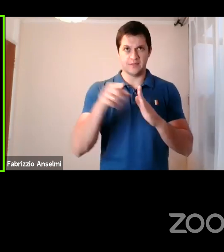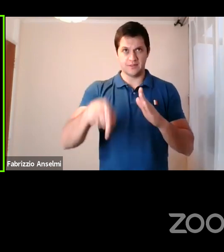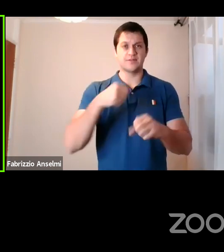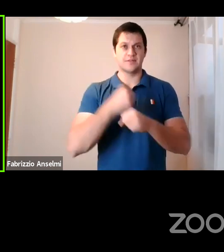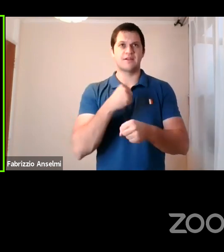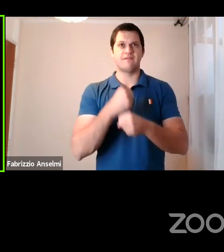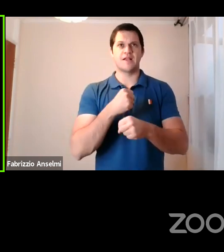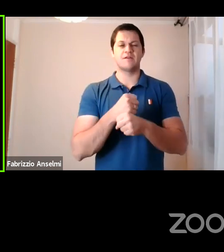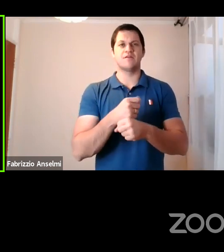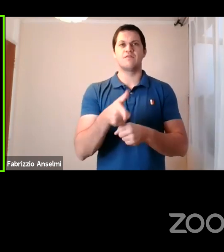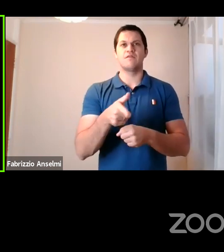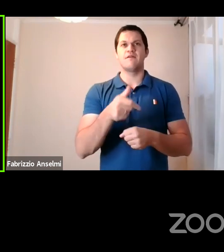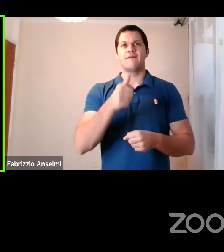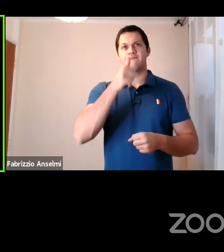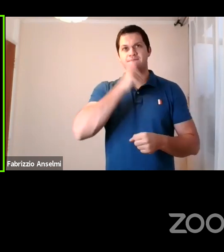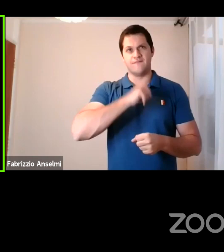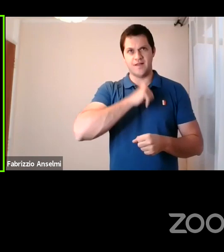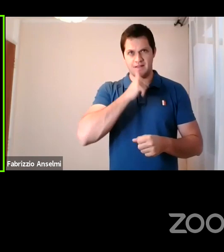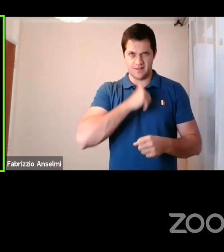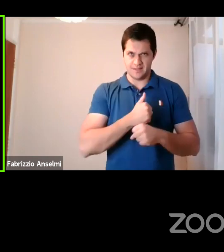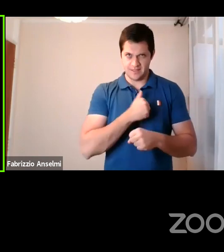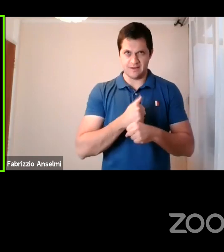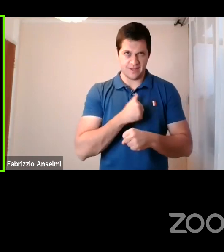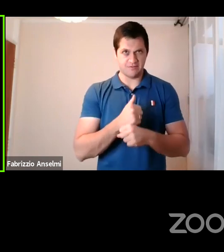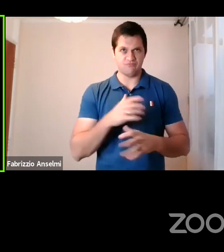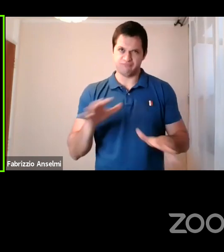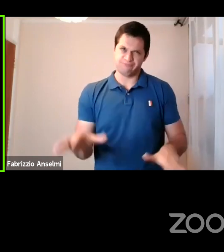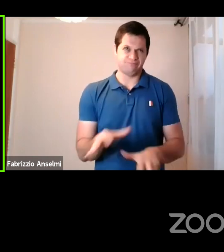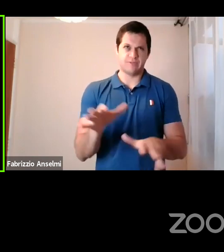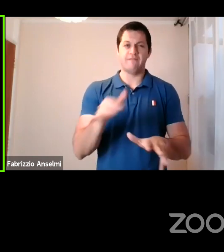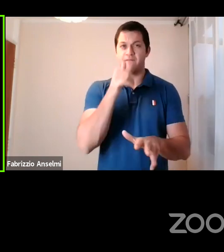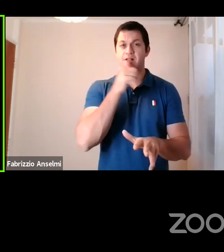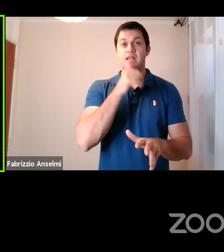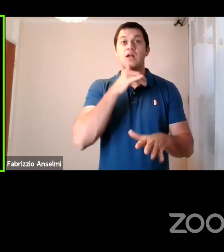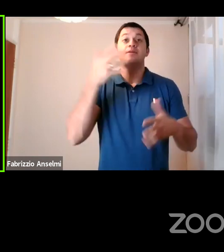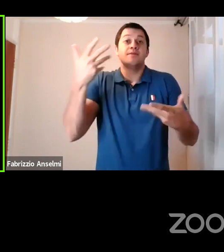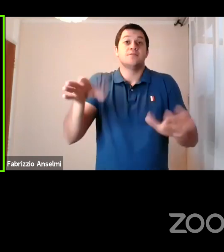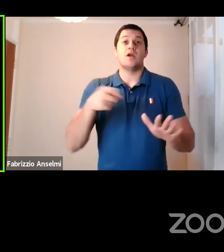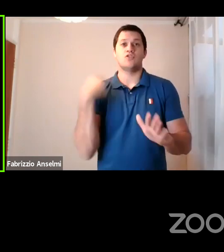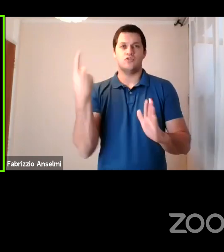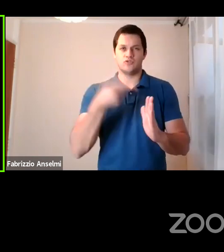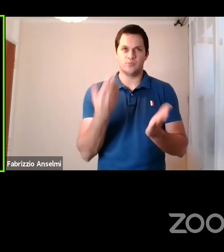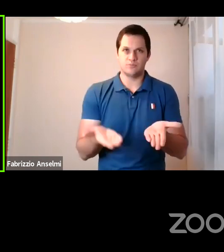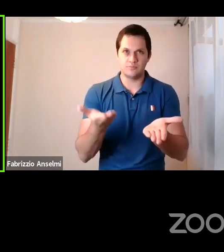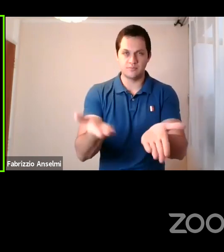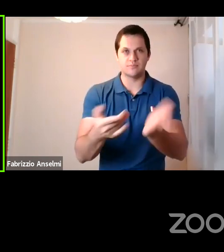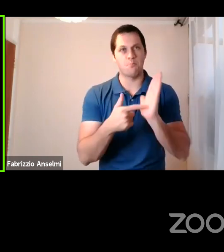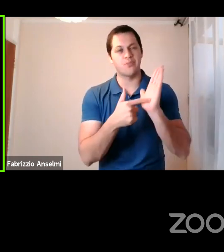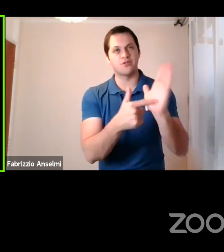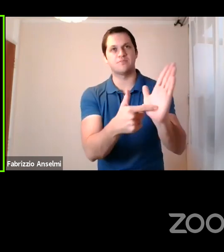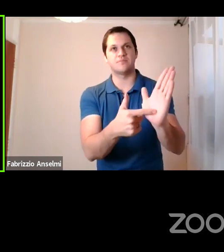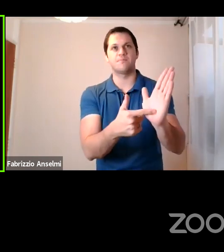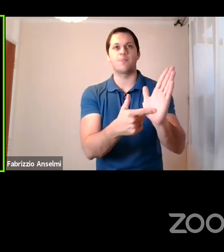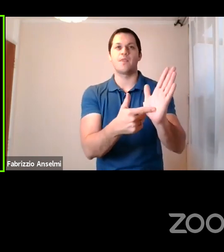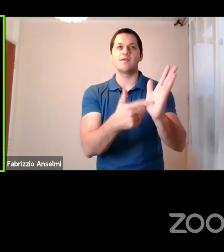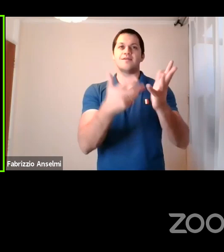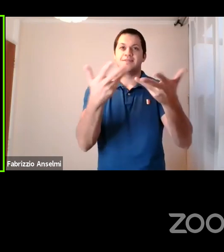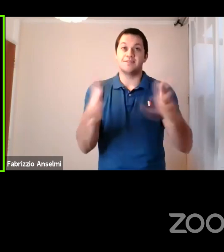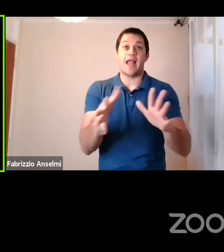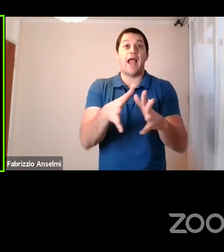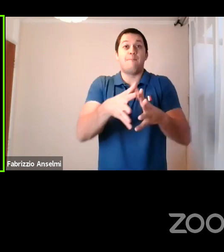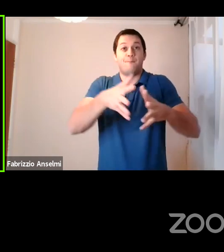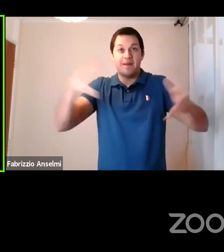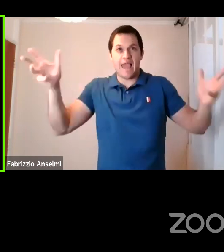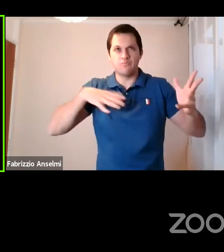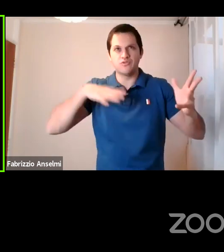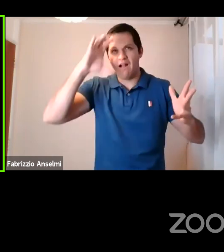todavía trabajo por realizar, porque una vez que presentamos toda, a pesar de que ampliamos la búsqueda, nos